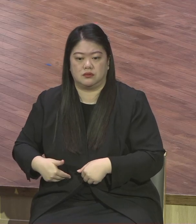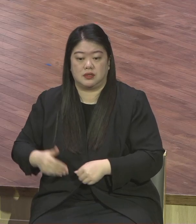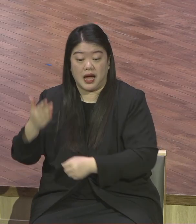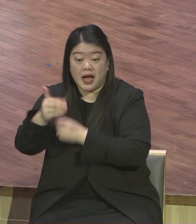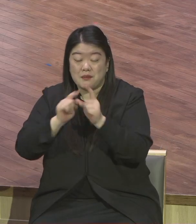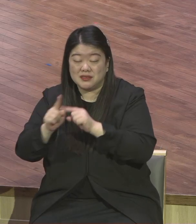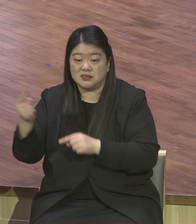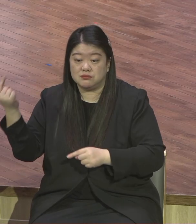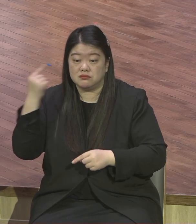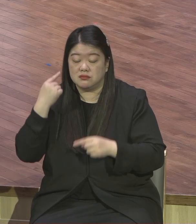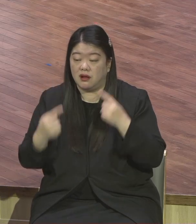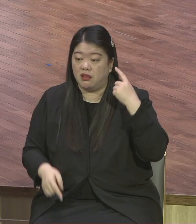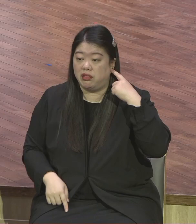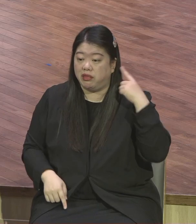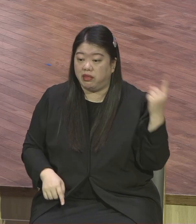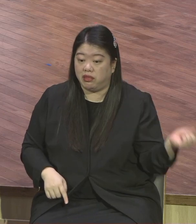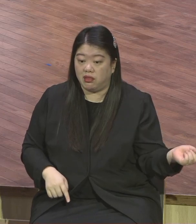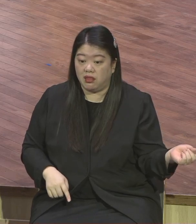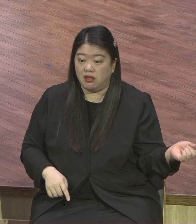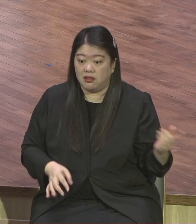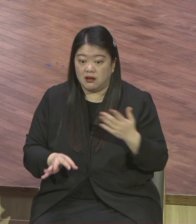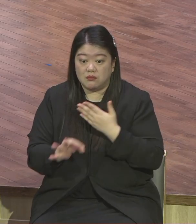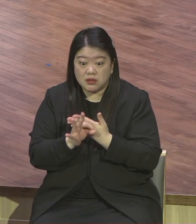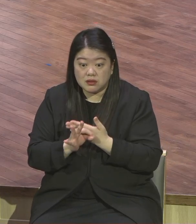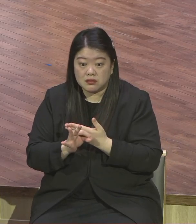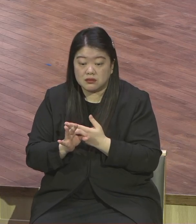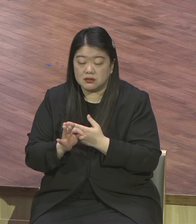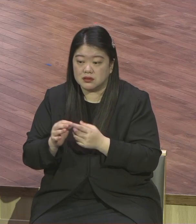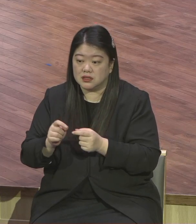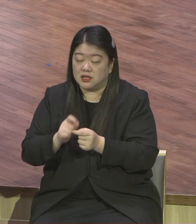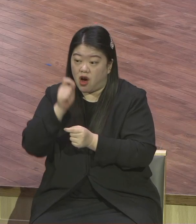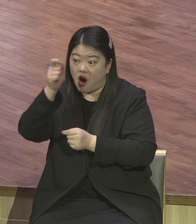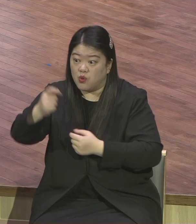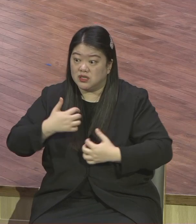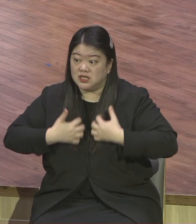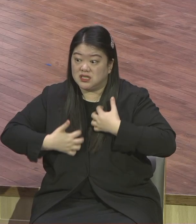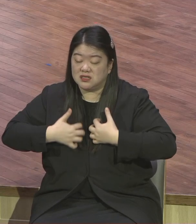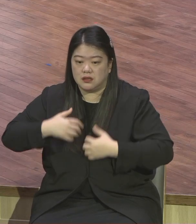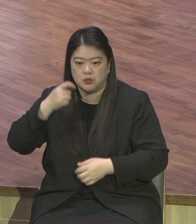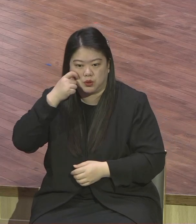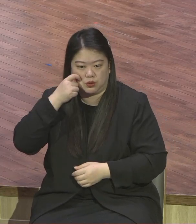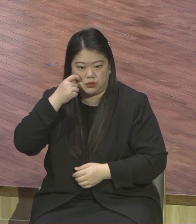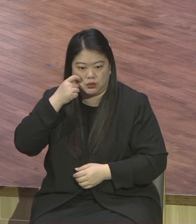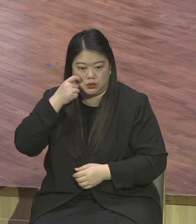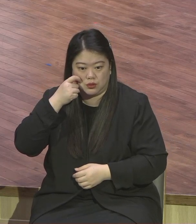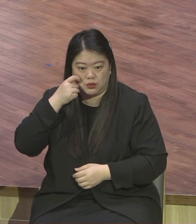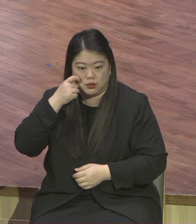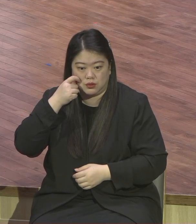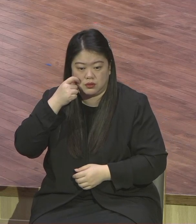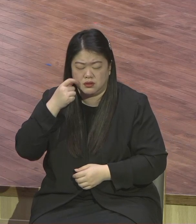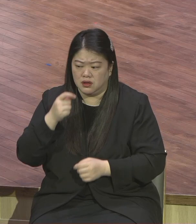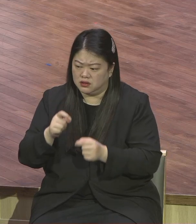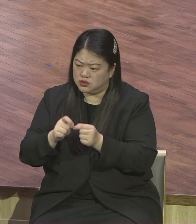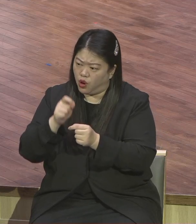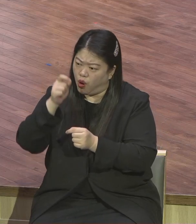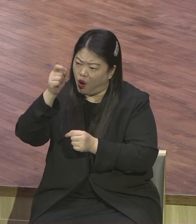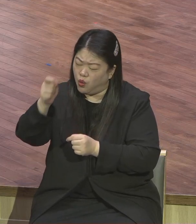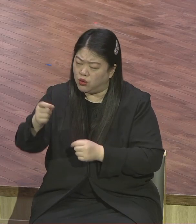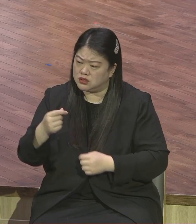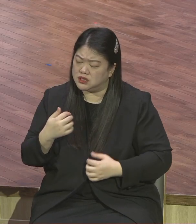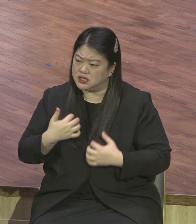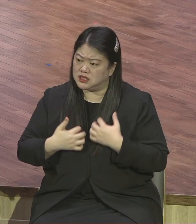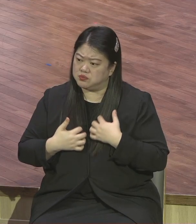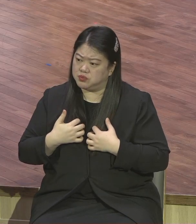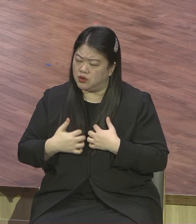여호와를 인하여 기뻐한다. 이게 무슨 말이에요? 여호와를 인하여 어떻게 기뻐한다? 이게 무슨 말이냐고요?